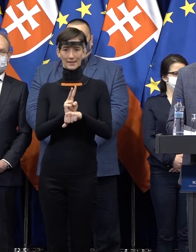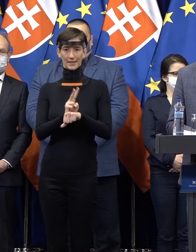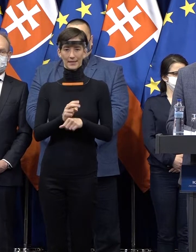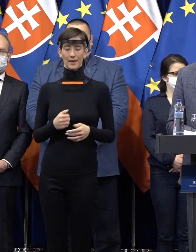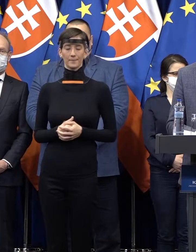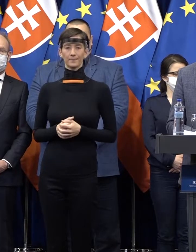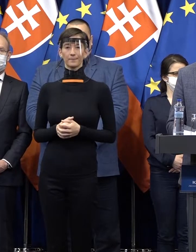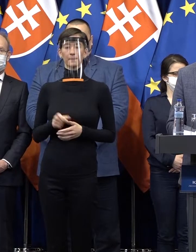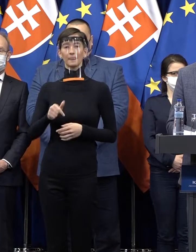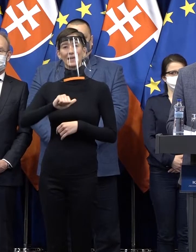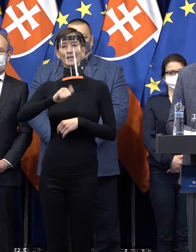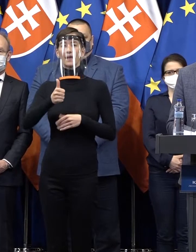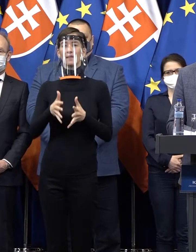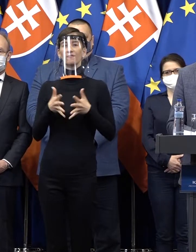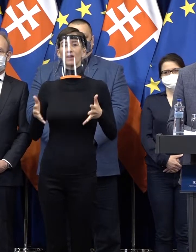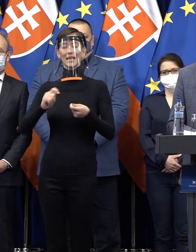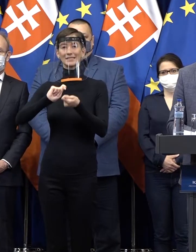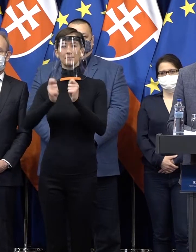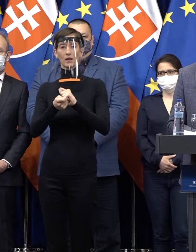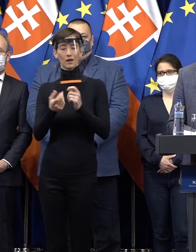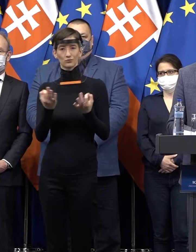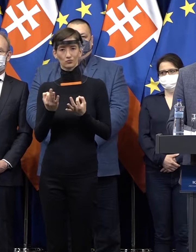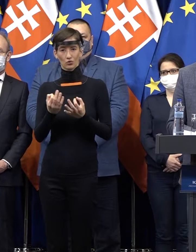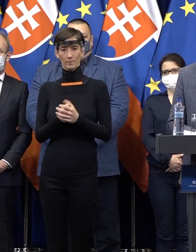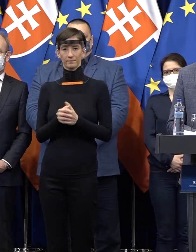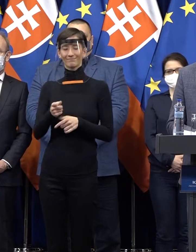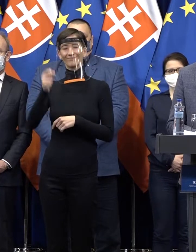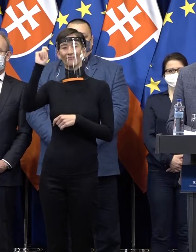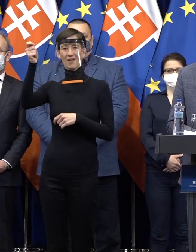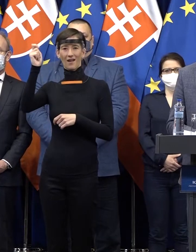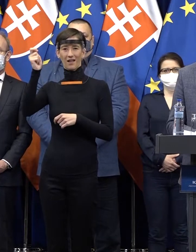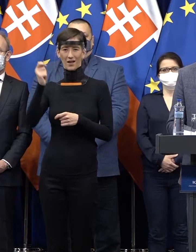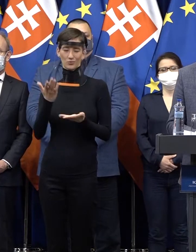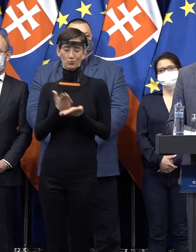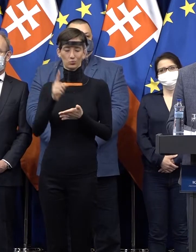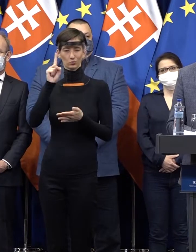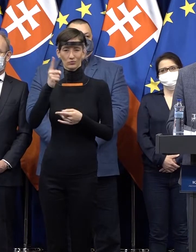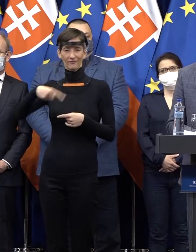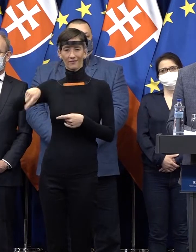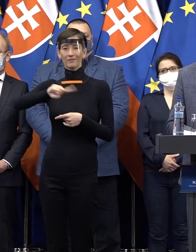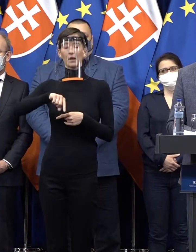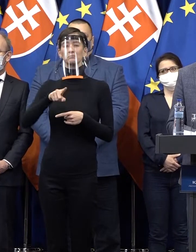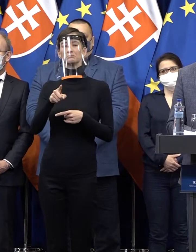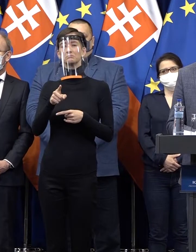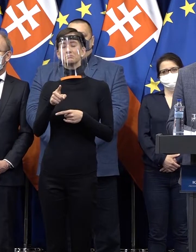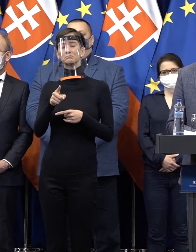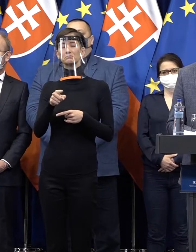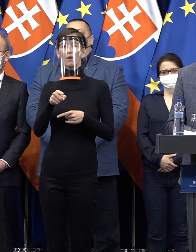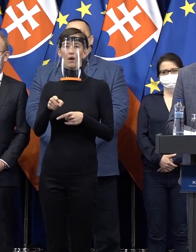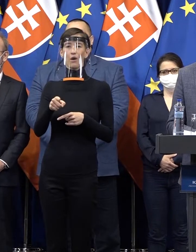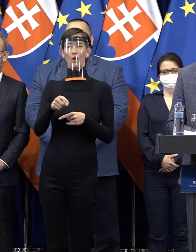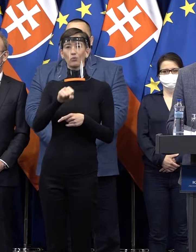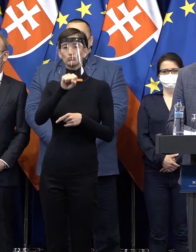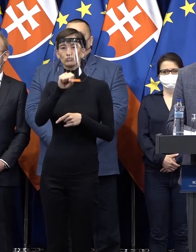posolstvo a veľká zmena je, že všetci sme zvyknutí počas veľkonočných sviatkov cestovať za svojimi rodinnými príslušníkmi,